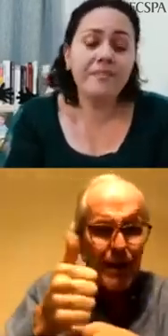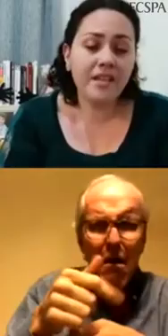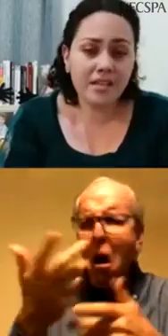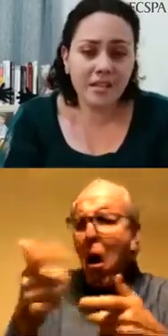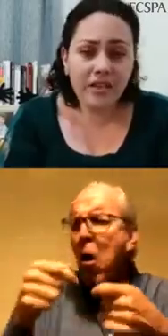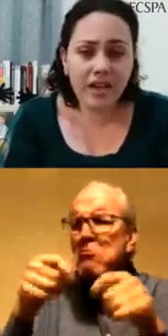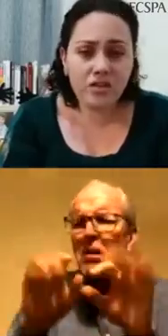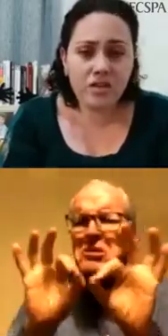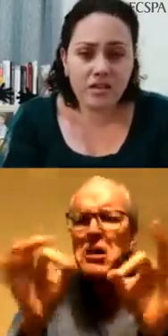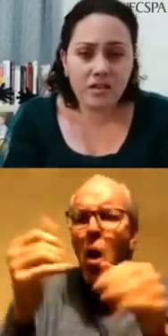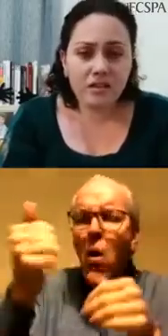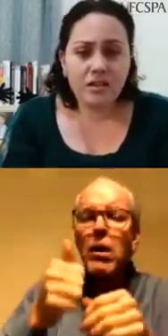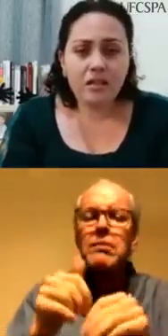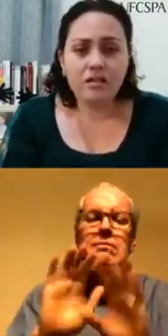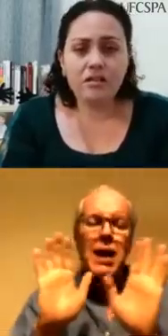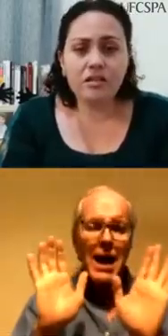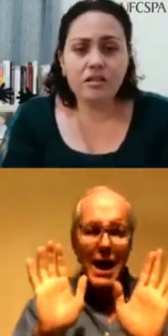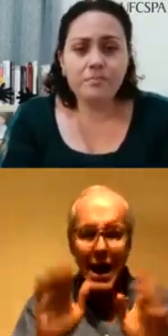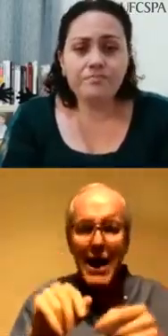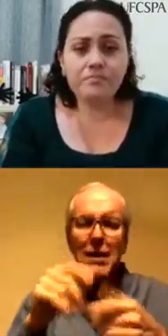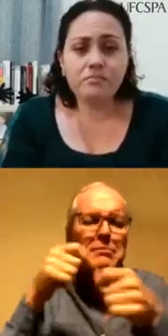criar estratégias.